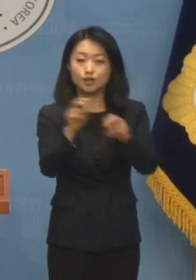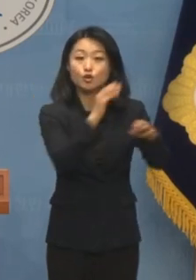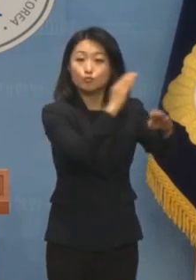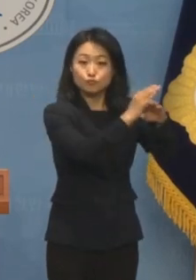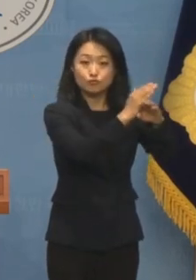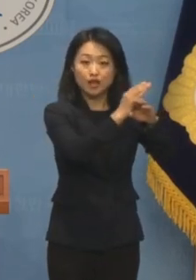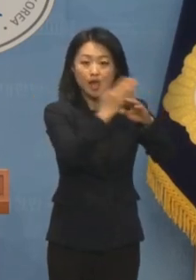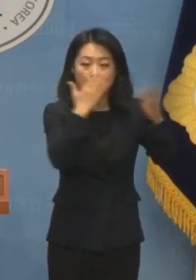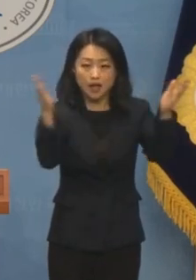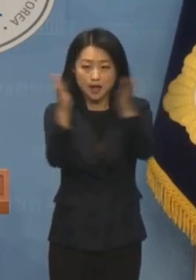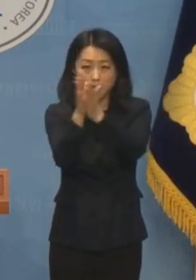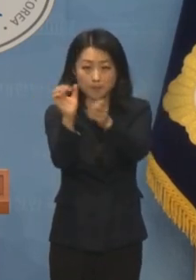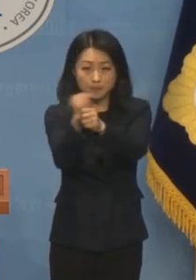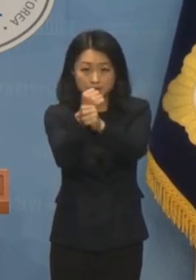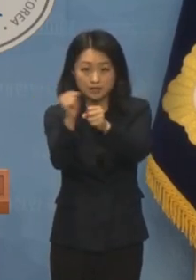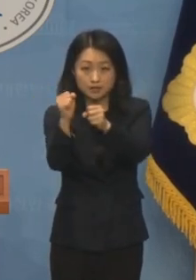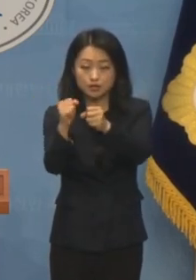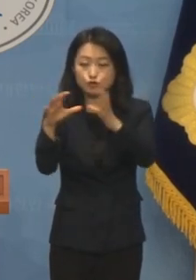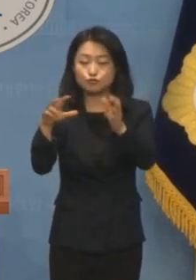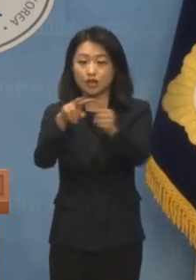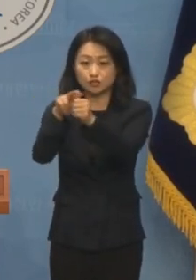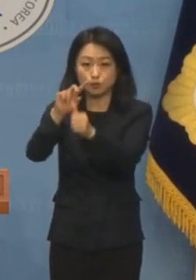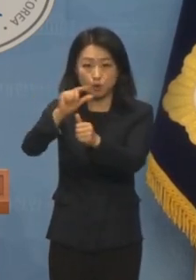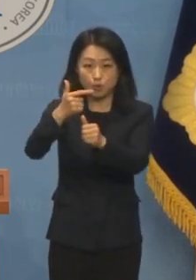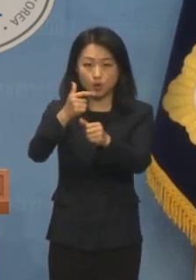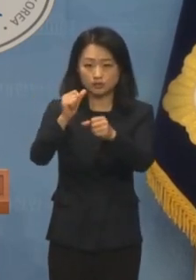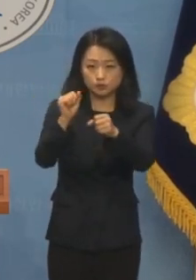폭로되었다 국정원 보고서도